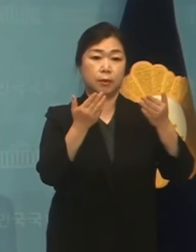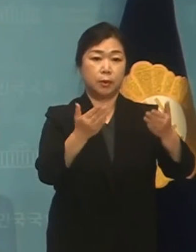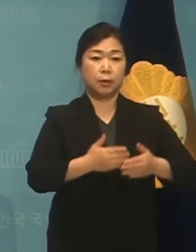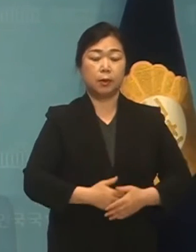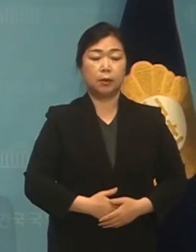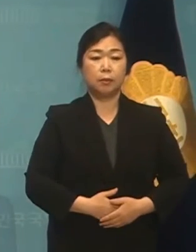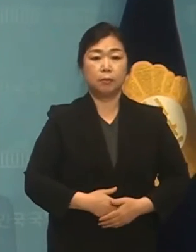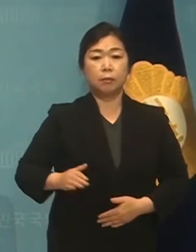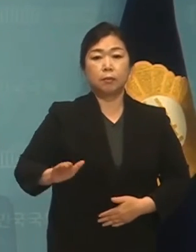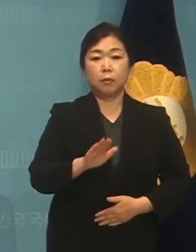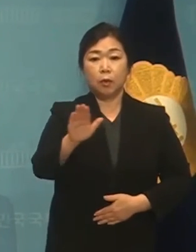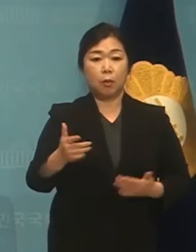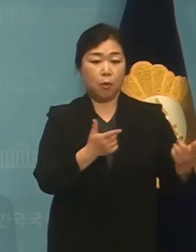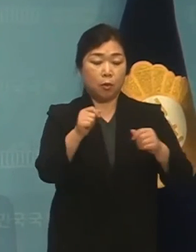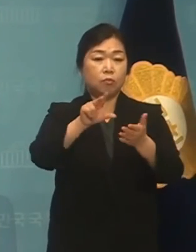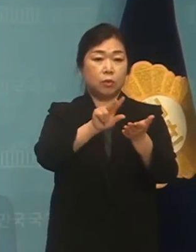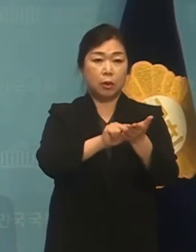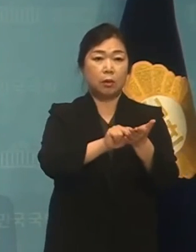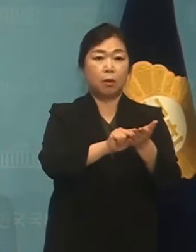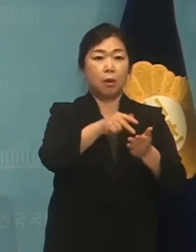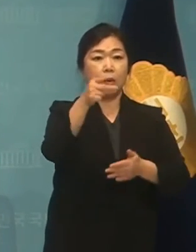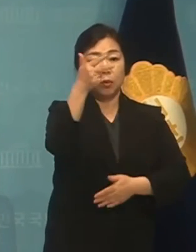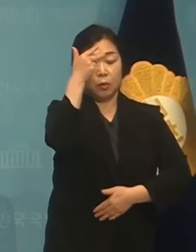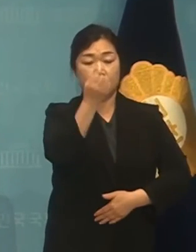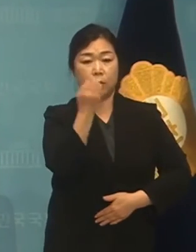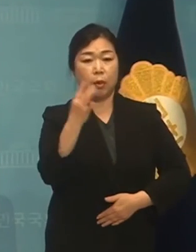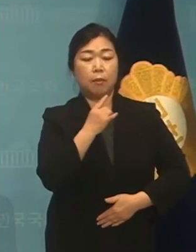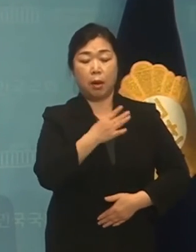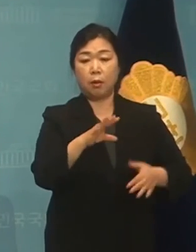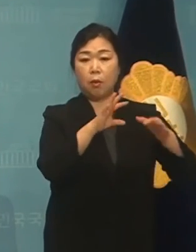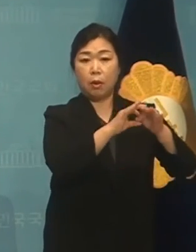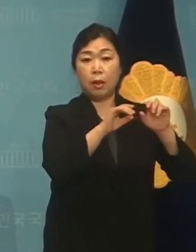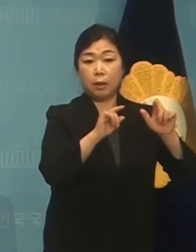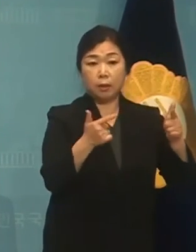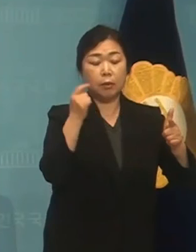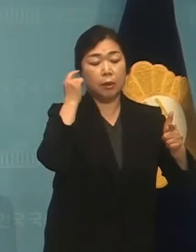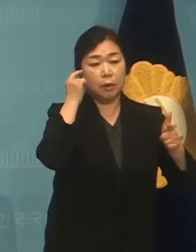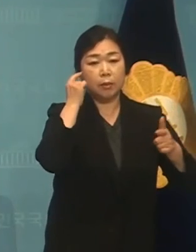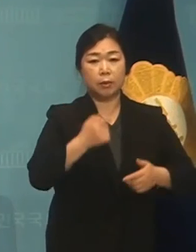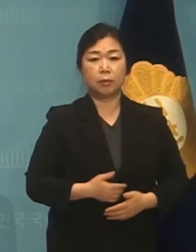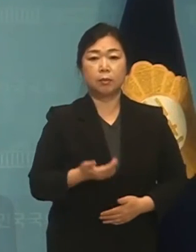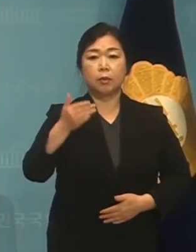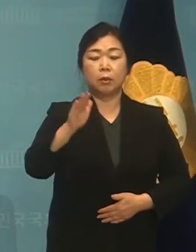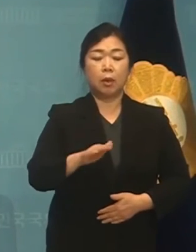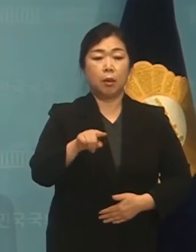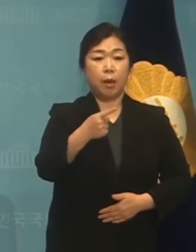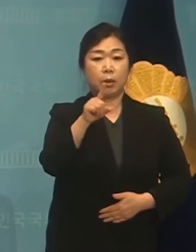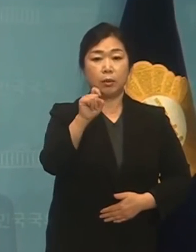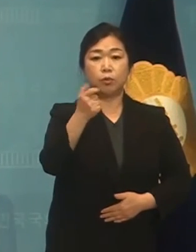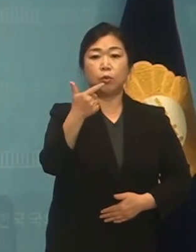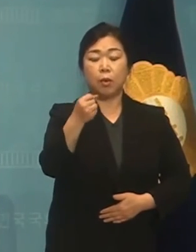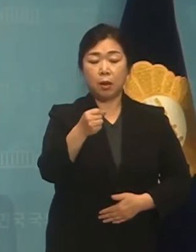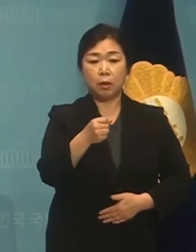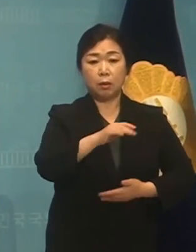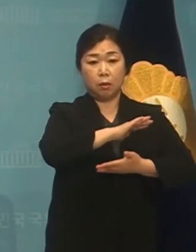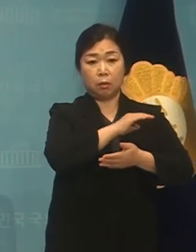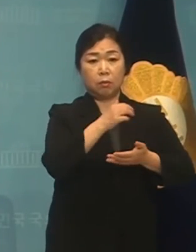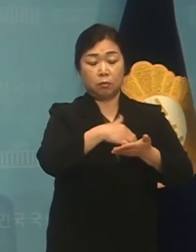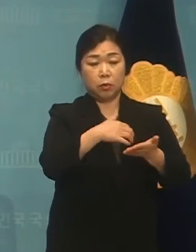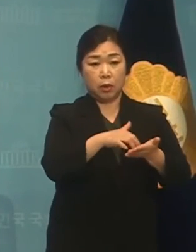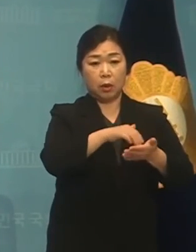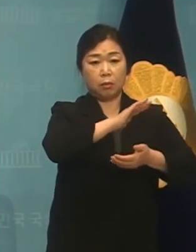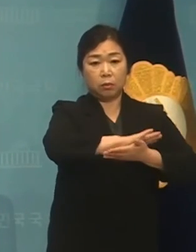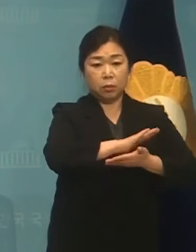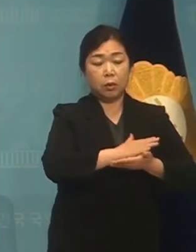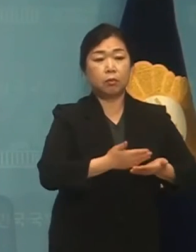당부드립니다. 우리는 이 모든 문제가 조선일보에만 해당한다고 생각하지 않습니다. 그러나 116만 부라는